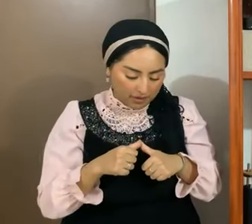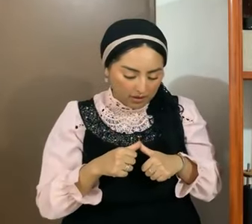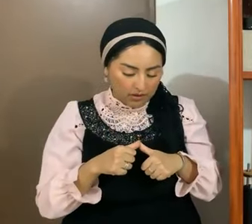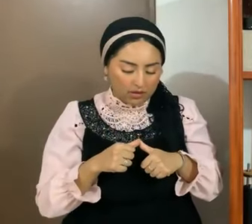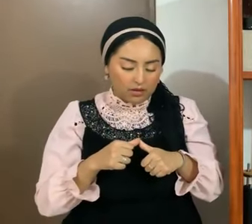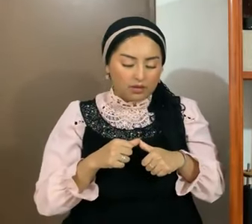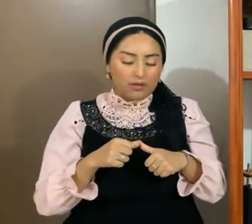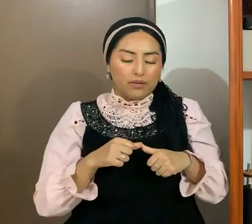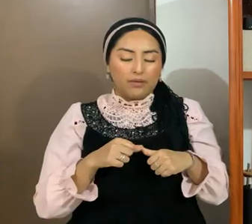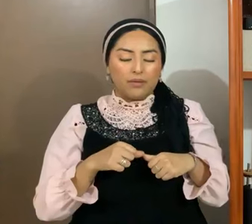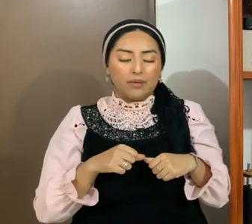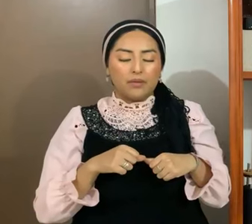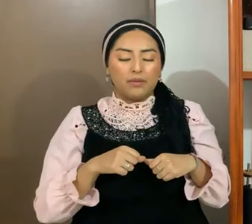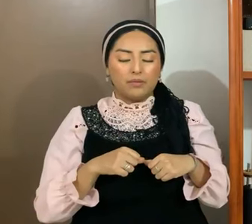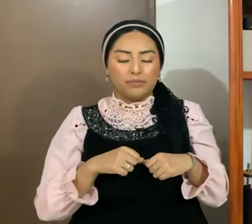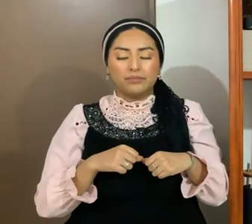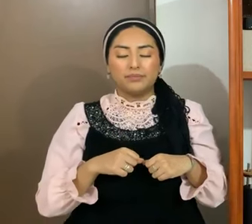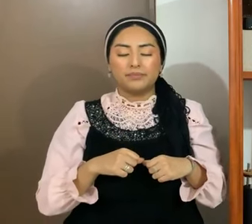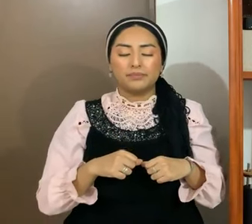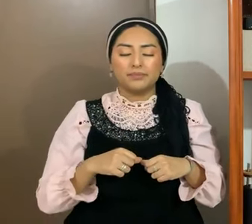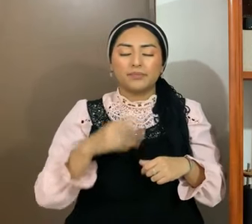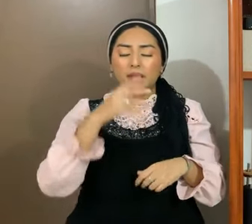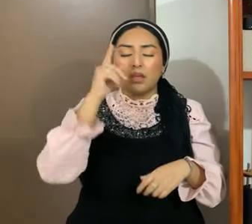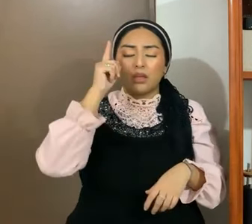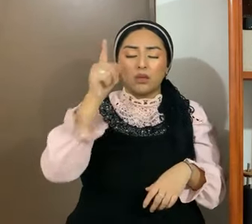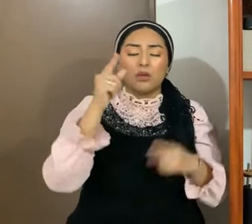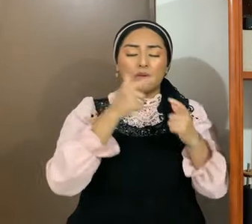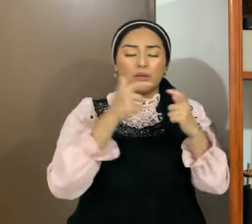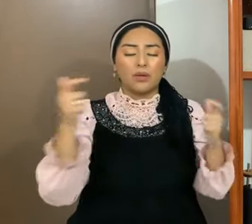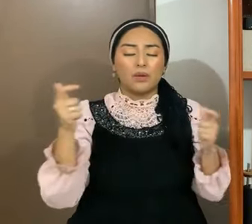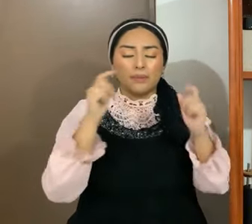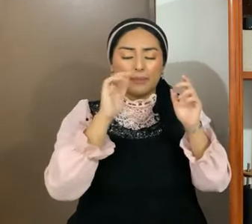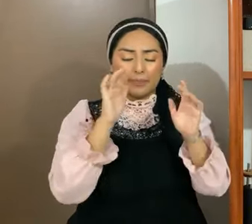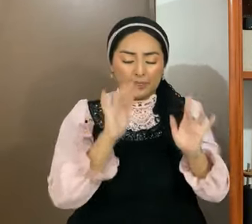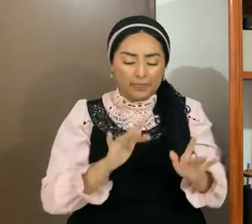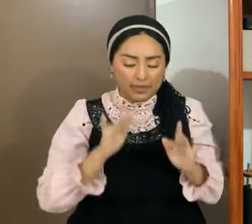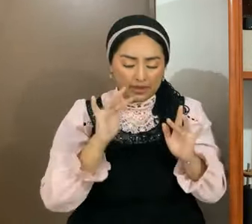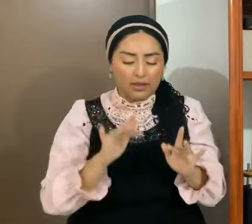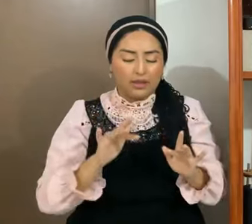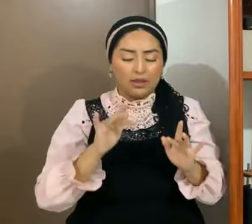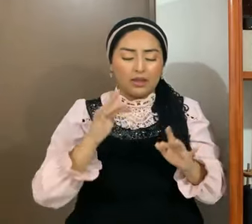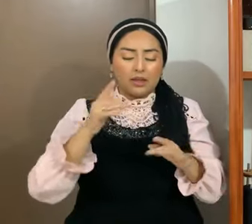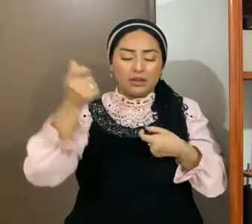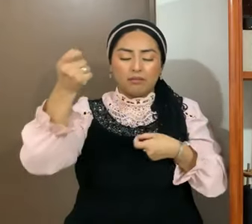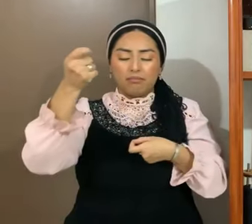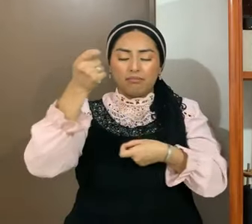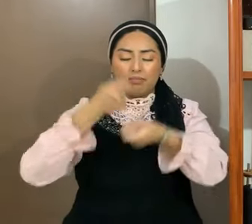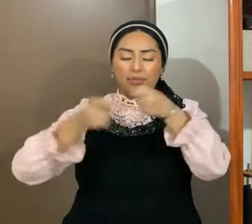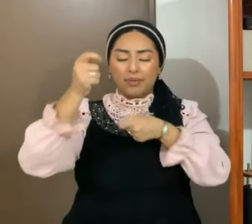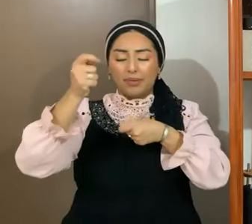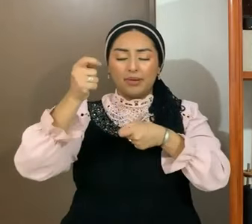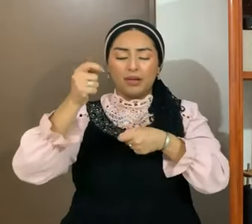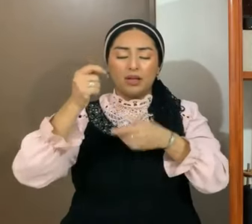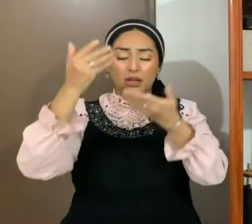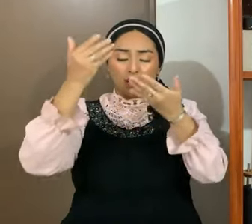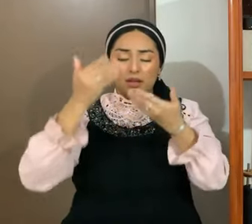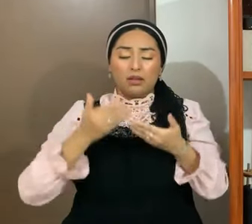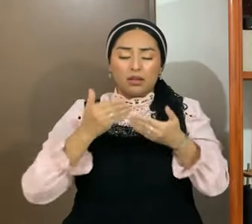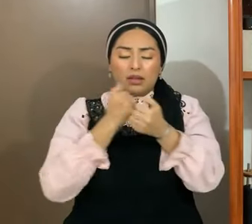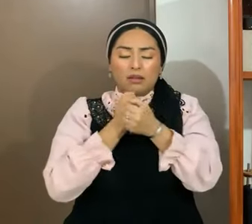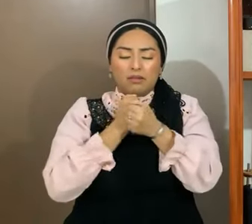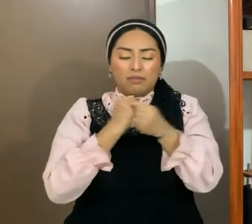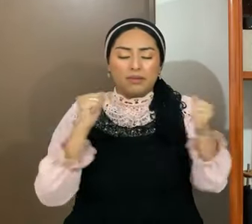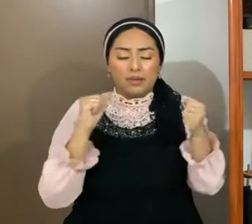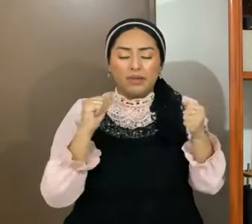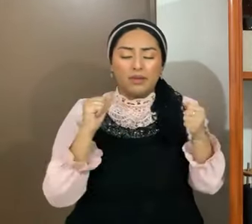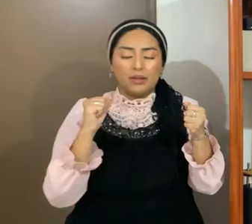tenido nosotros, no tú, Abba, y que tú por tu inmensa compasión tomaste nuestro lugar y nos libraste no nada más